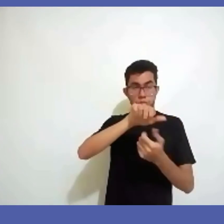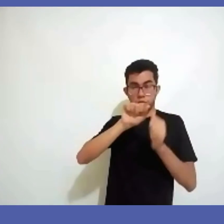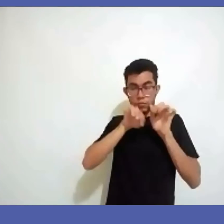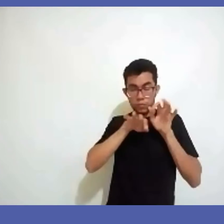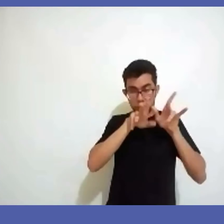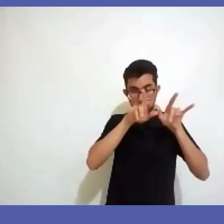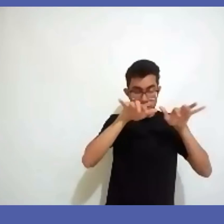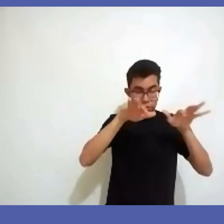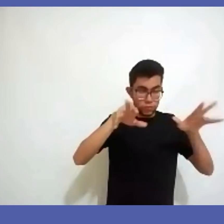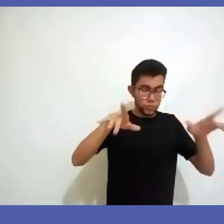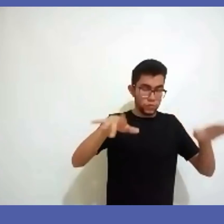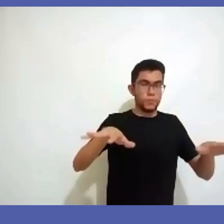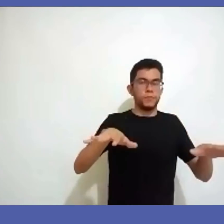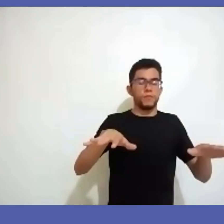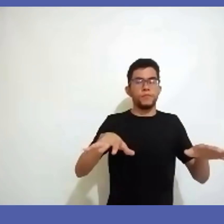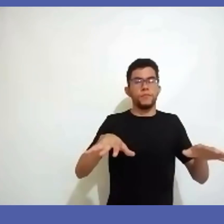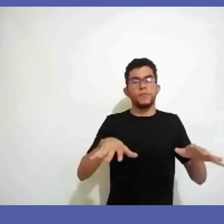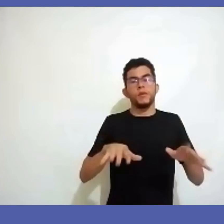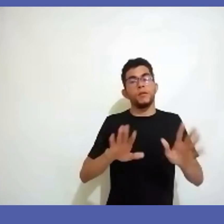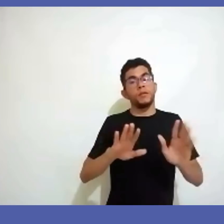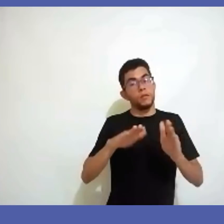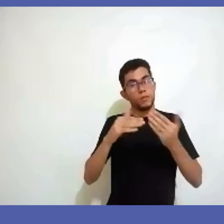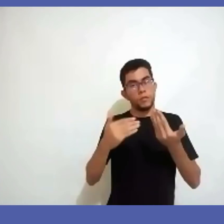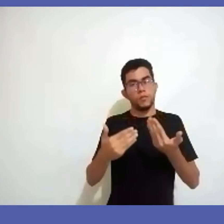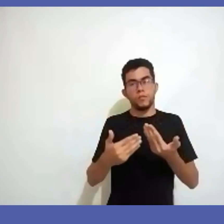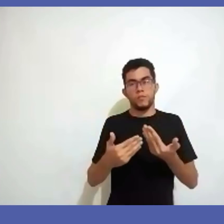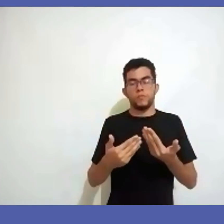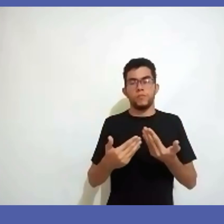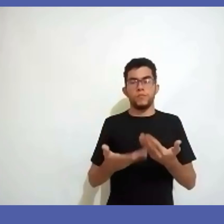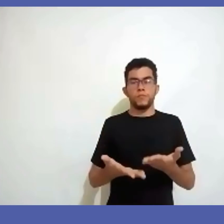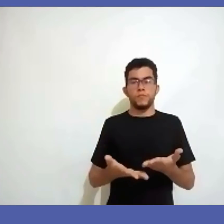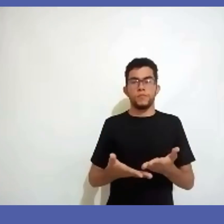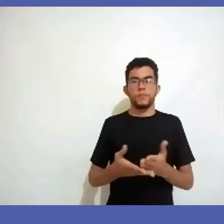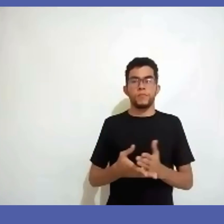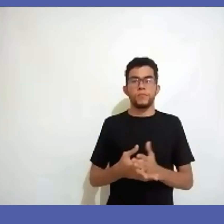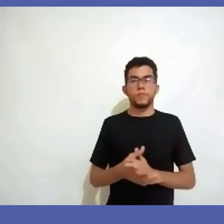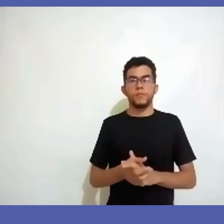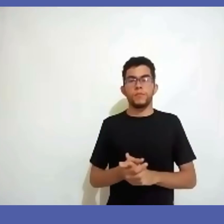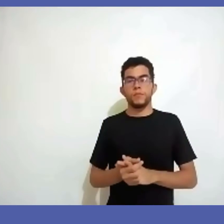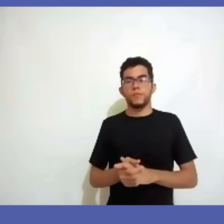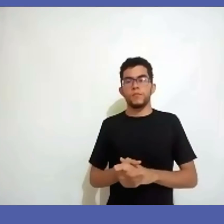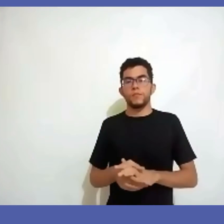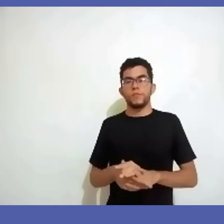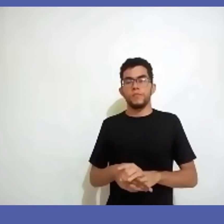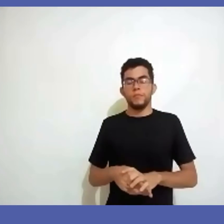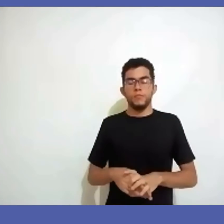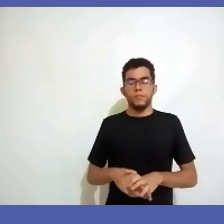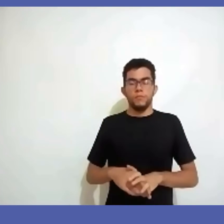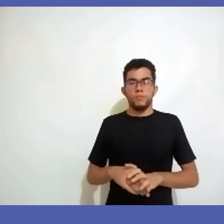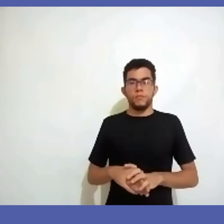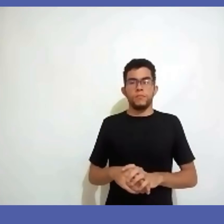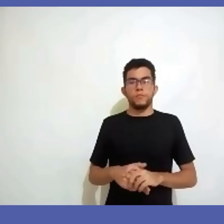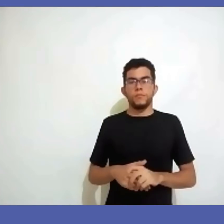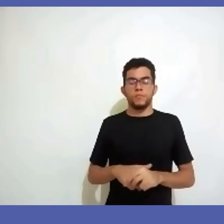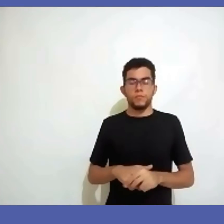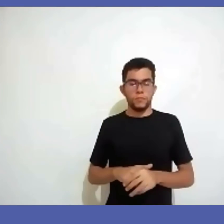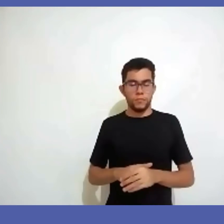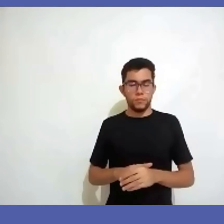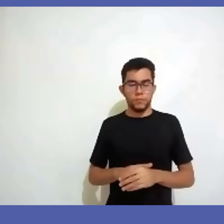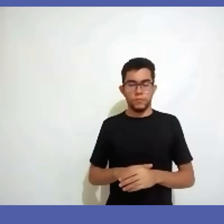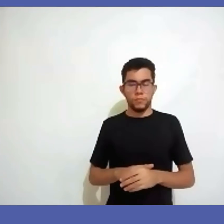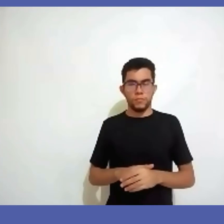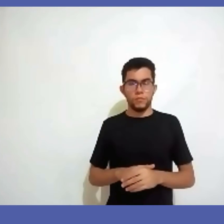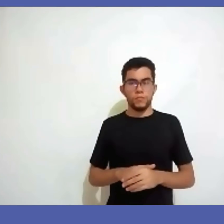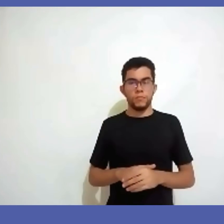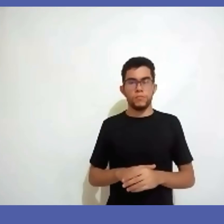Europa, tá? E é um nome que talvez alguns conheçam, tá? Os que foram para o leste